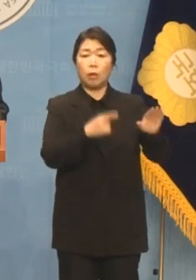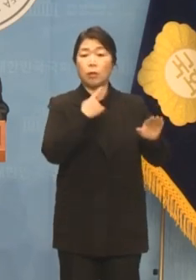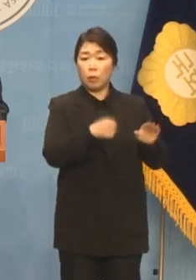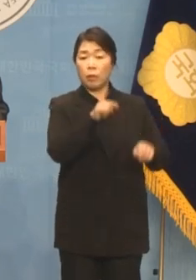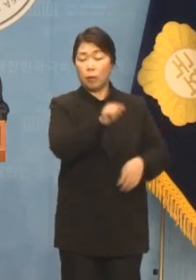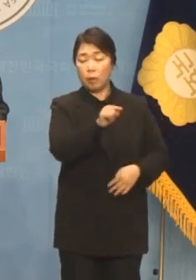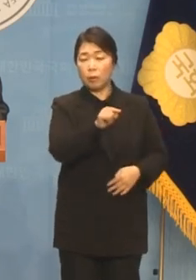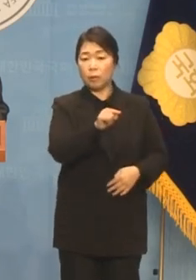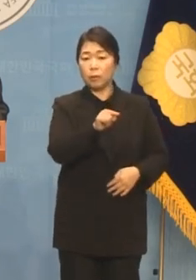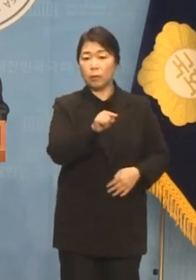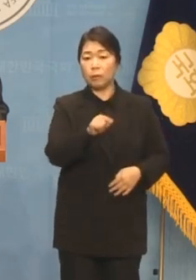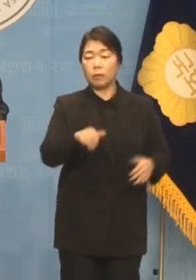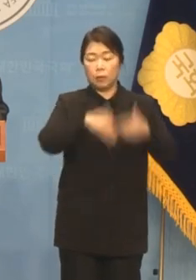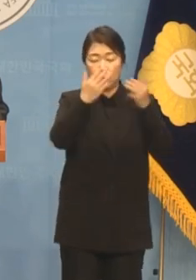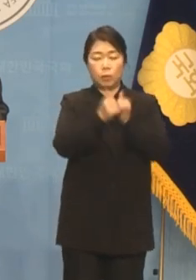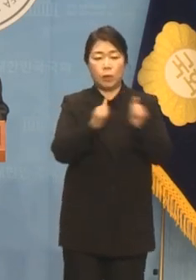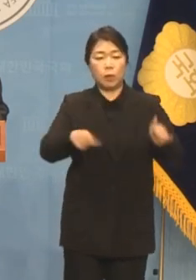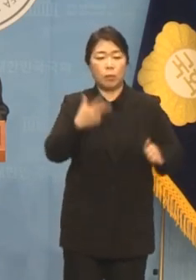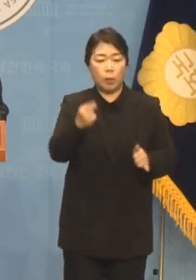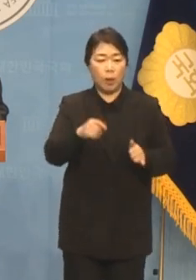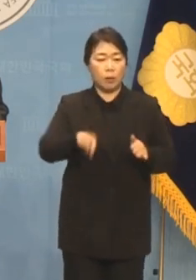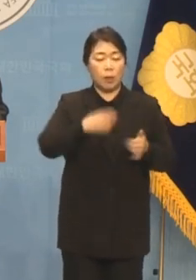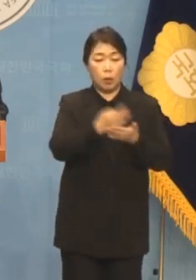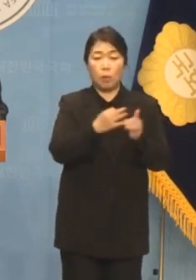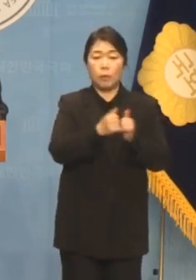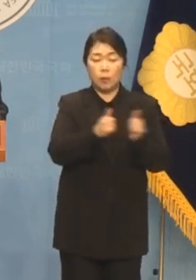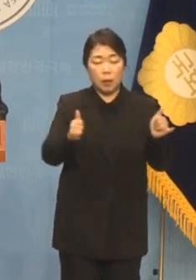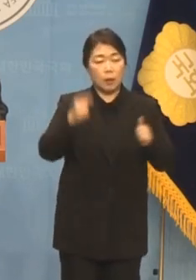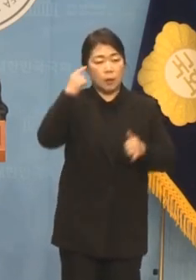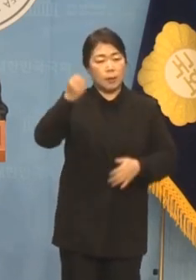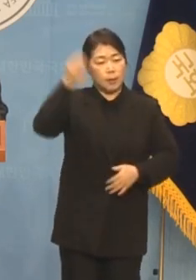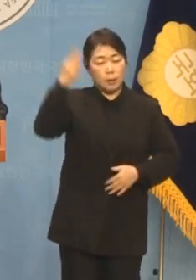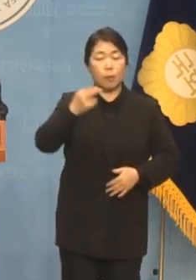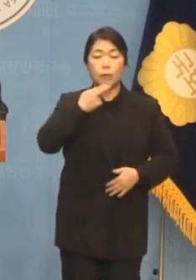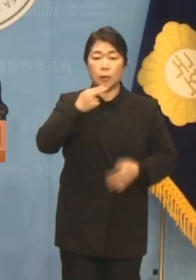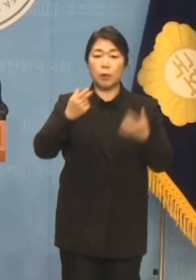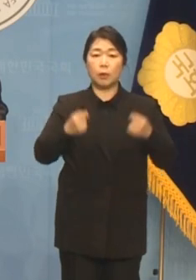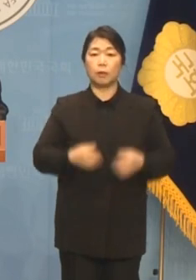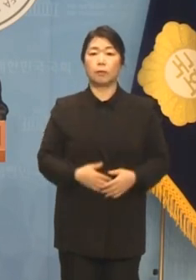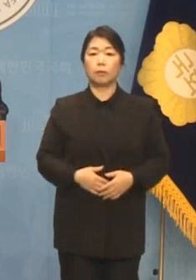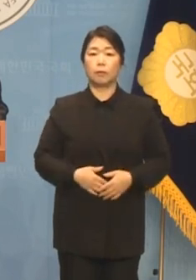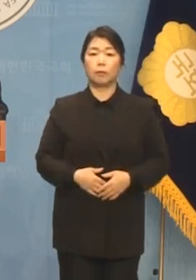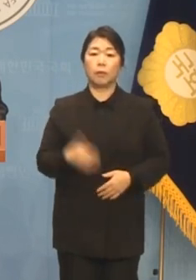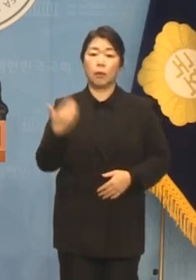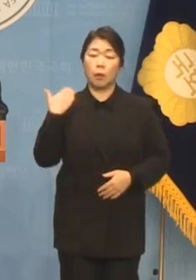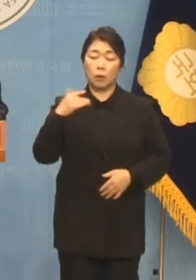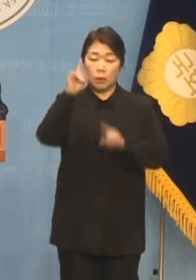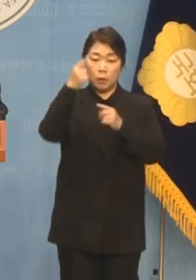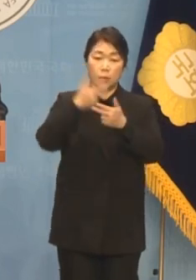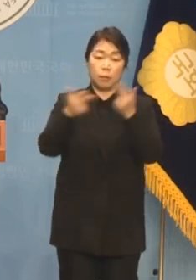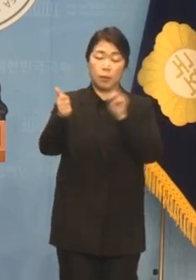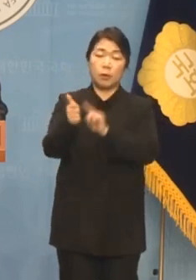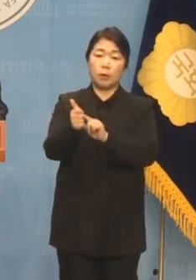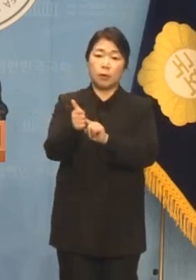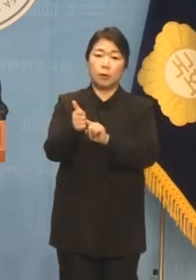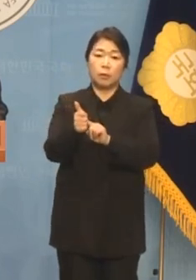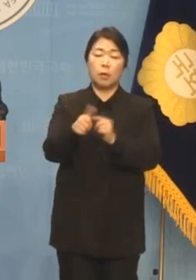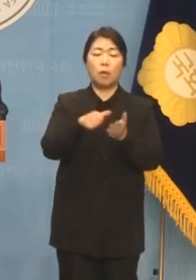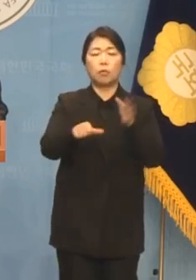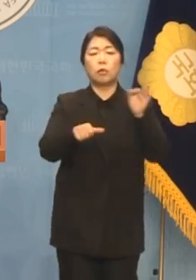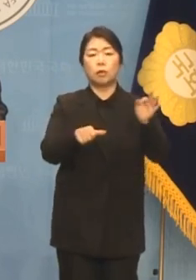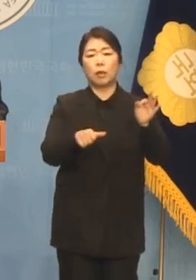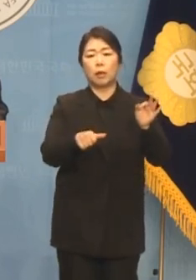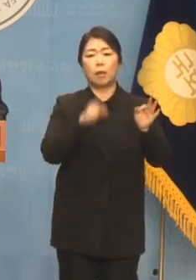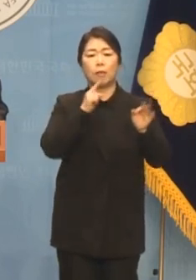전국민 700만의 소상공인 자영업자들은 있지 않을 것입니다 최근 이재명 민주당 대표는 물가